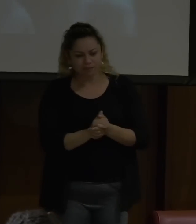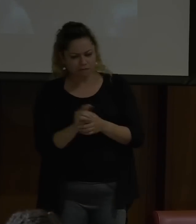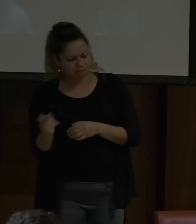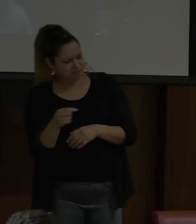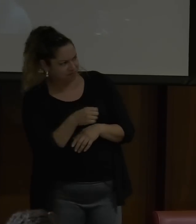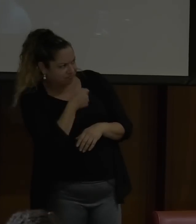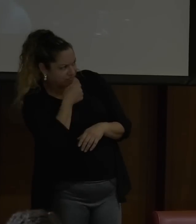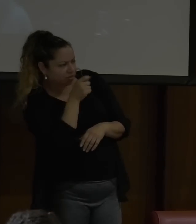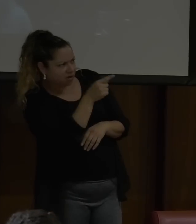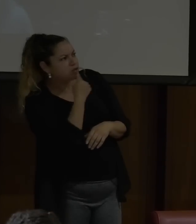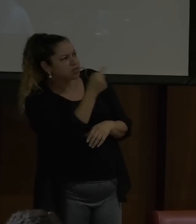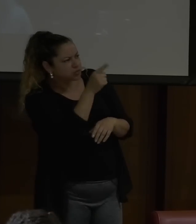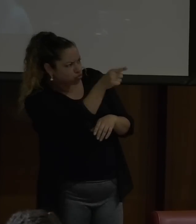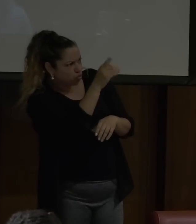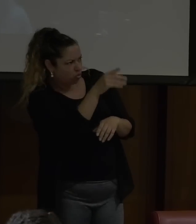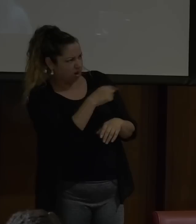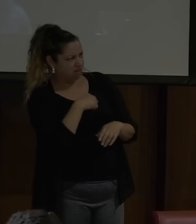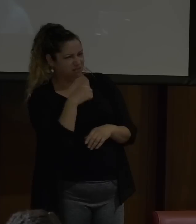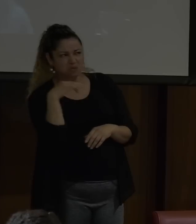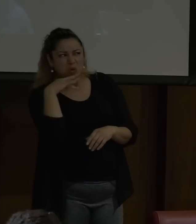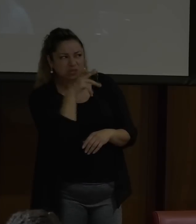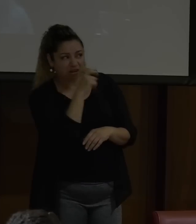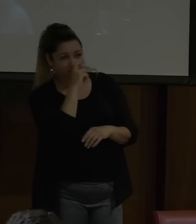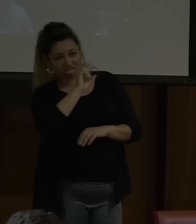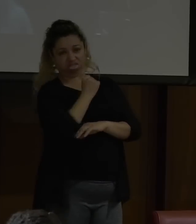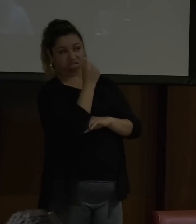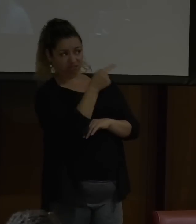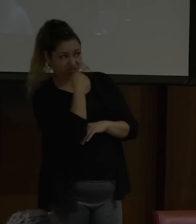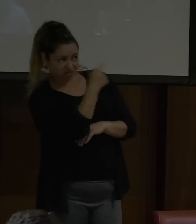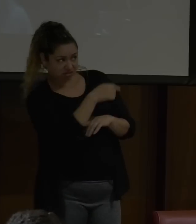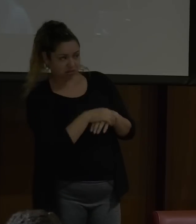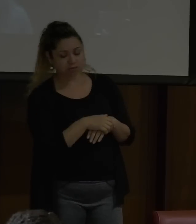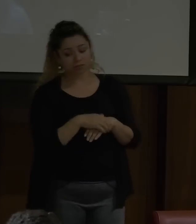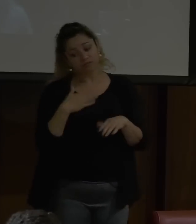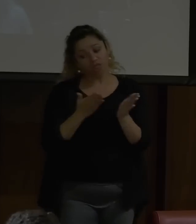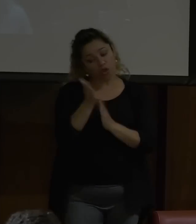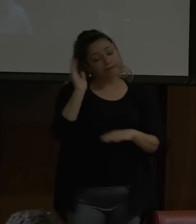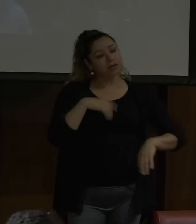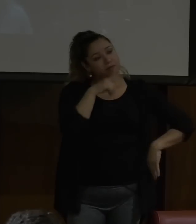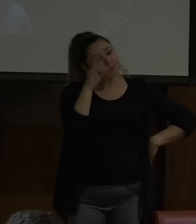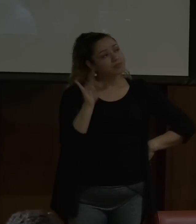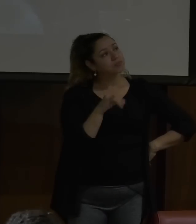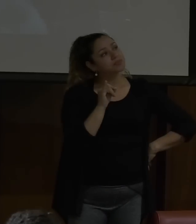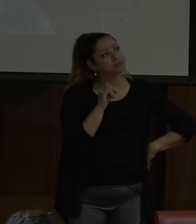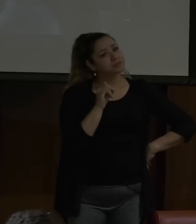usted era altanera, creída. No, sigo siéndolo.